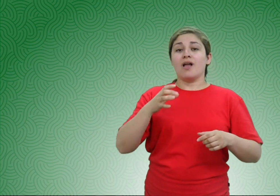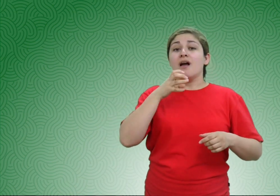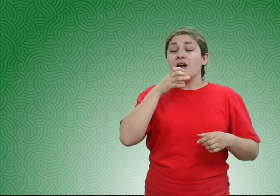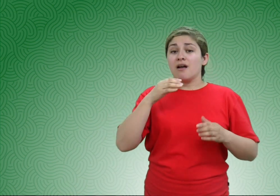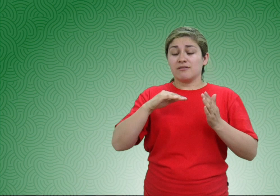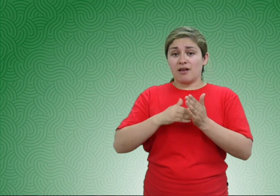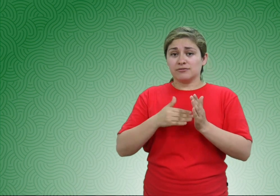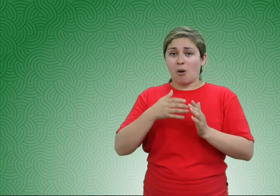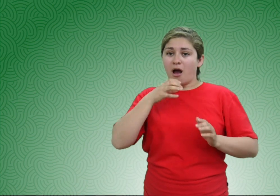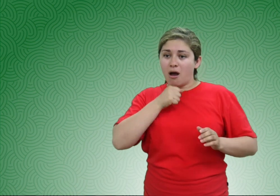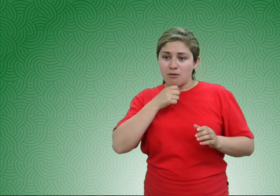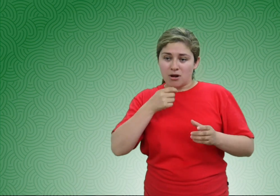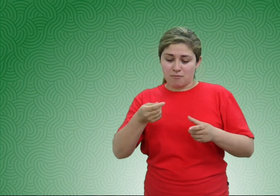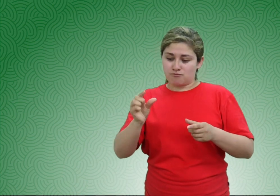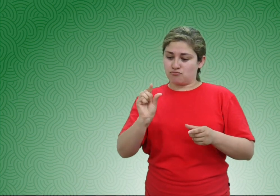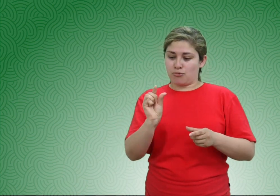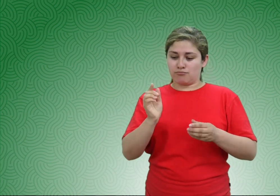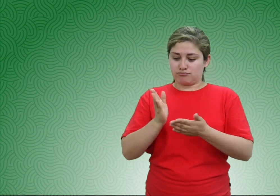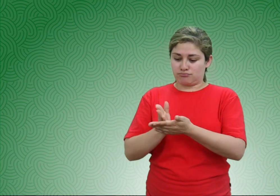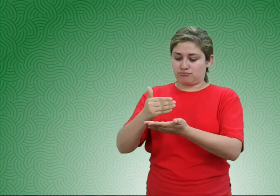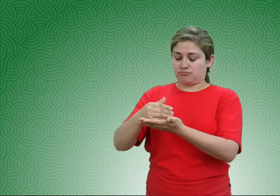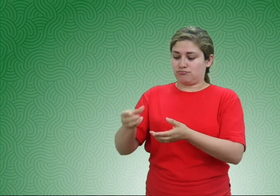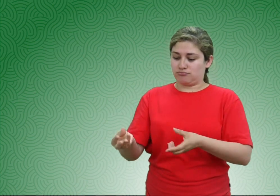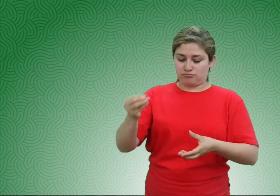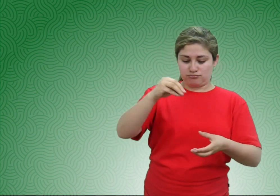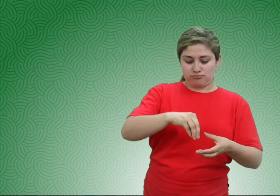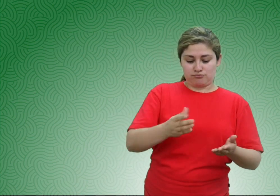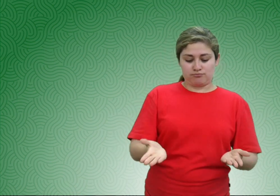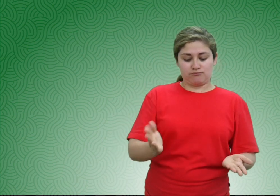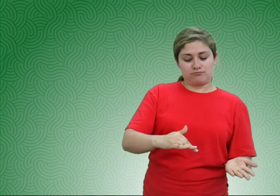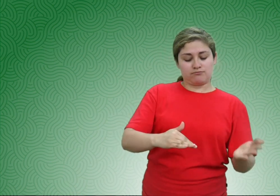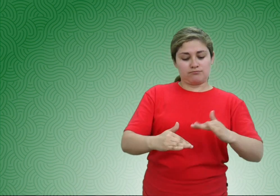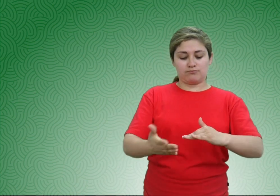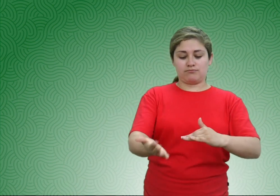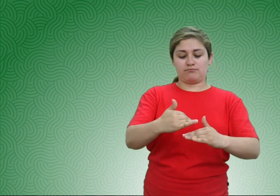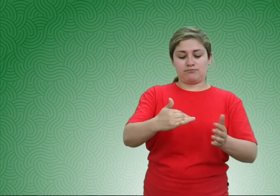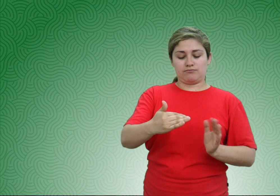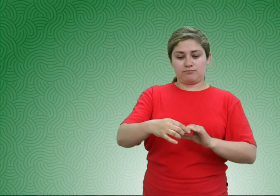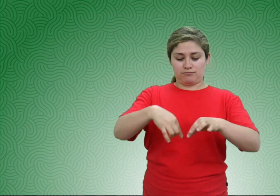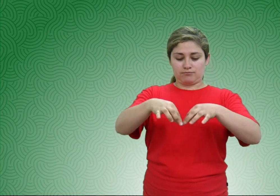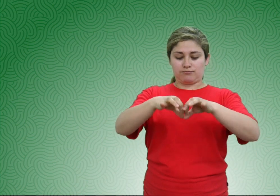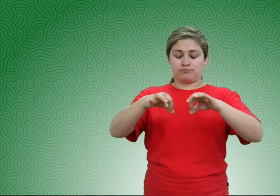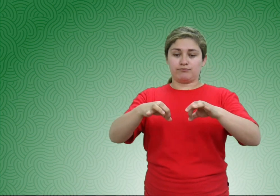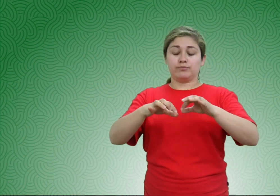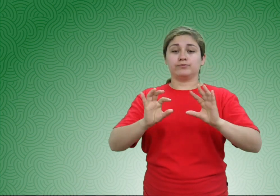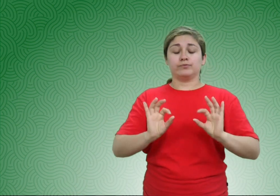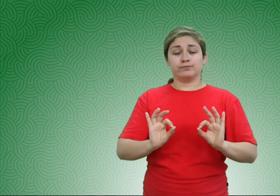Ponemos un poco del relleno en el centro, junto con un trozo de queso de cabra. Cerramos a manera de sobre y